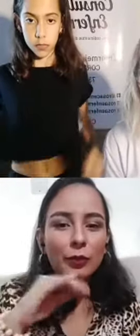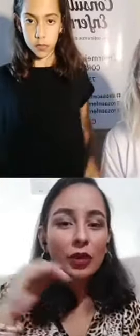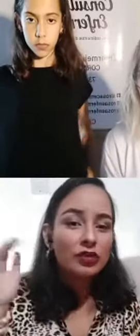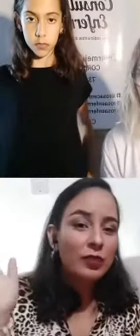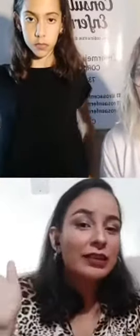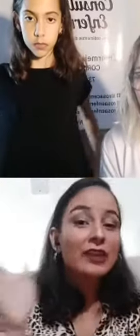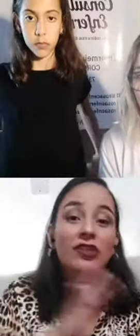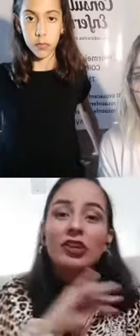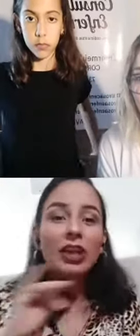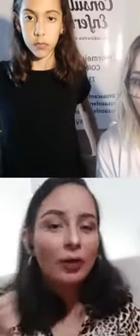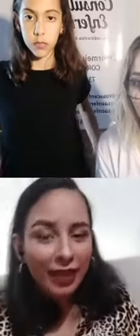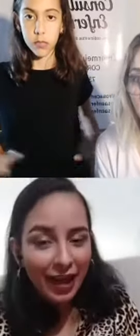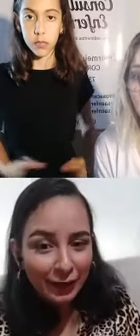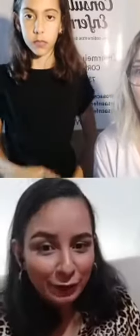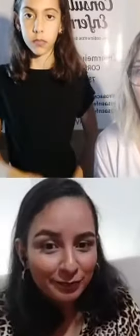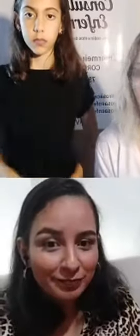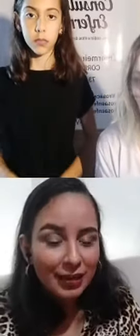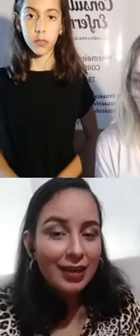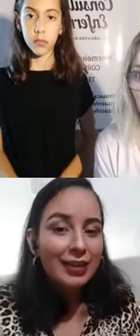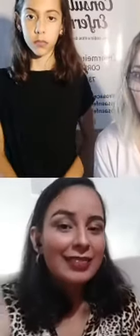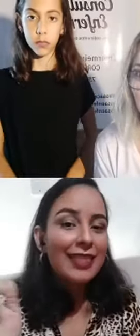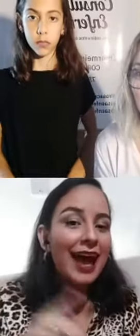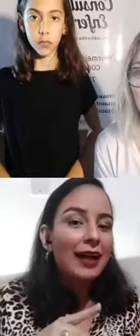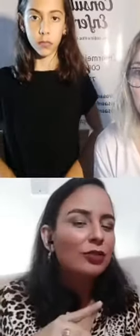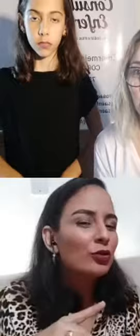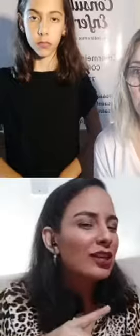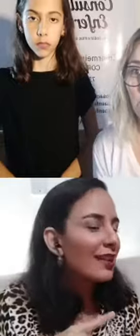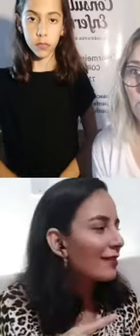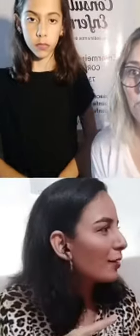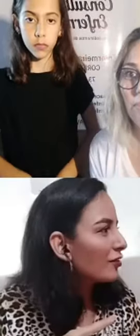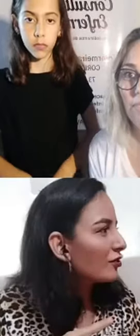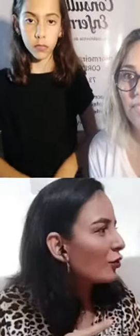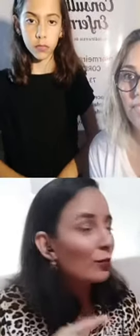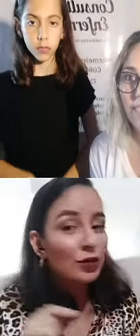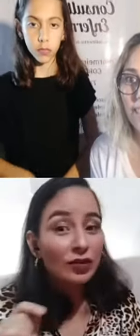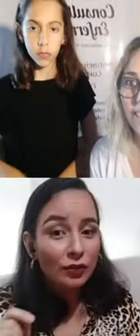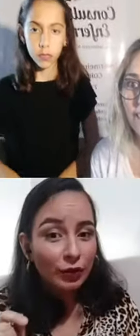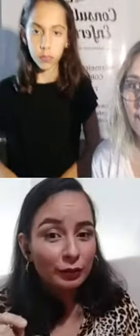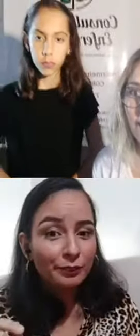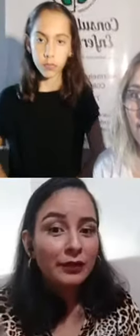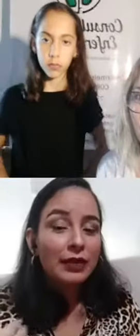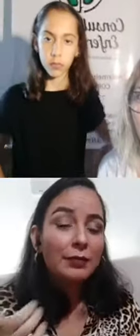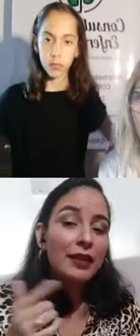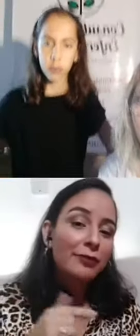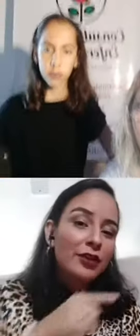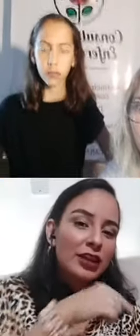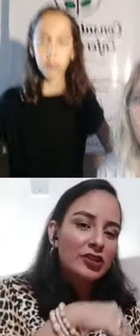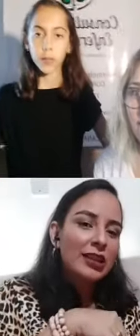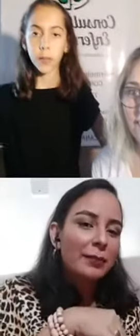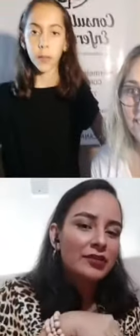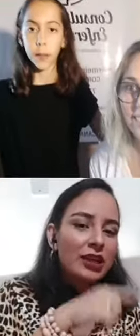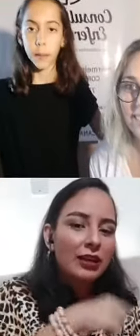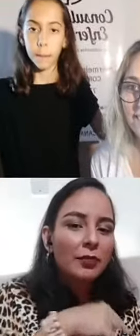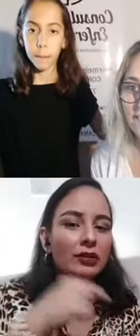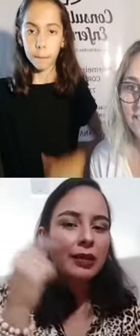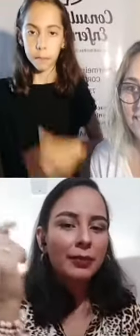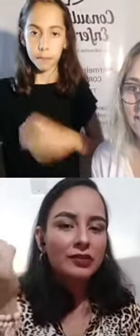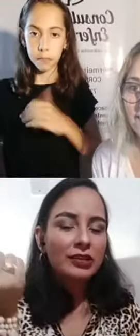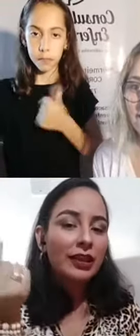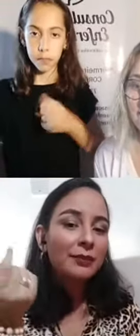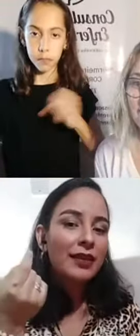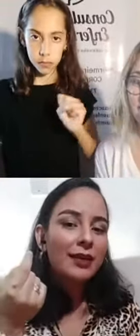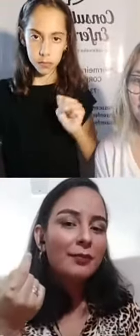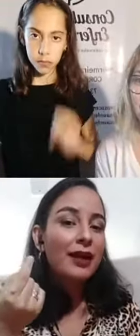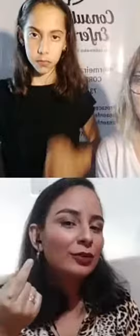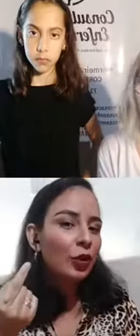rádio, porque eu tinha uma ideia de que ninguém ouvia rádio. No Dia das Mães de 2018, minha filha de Tapetinga, que mora em